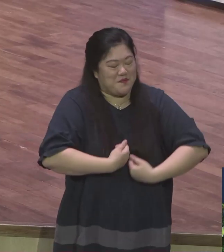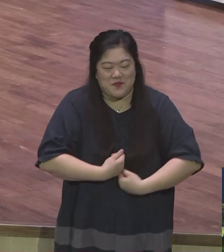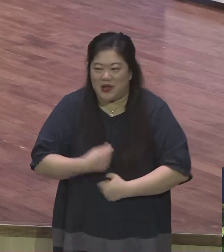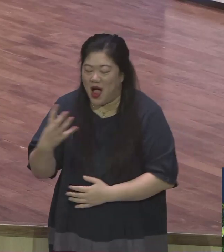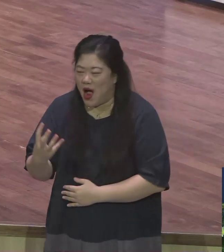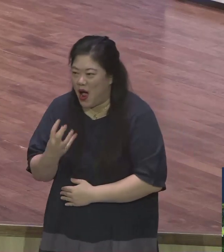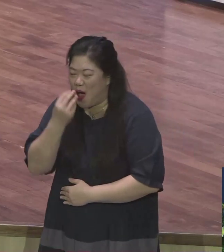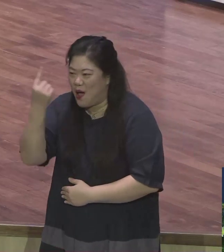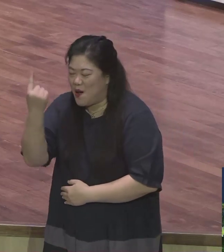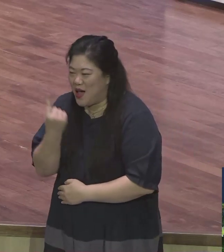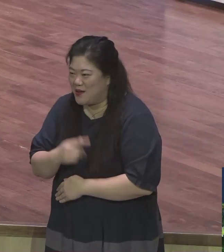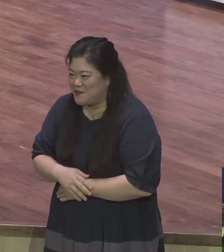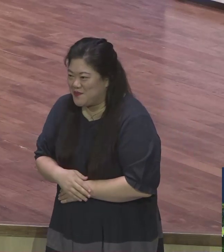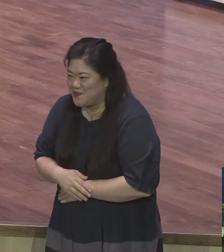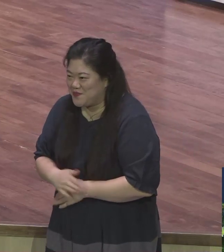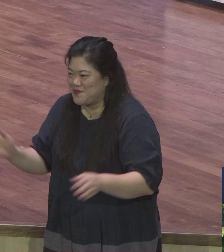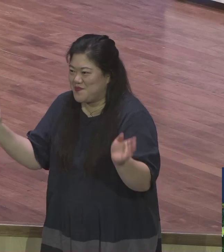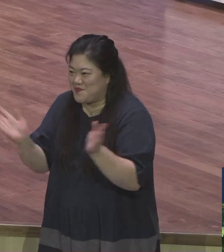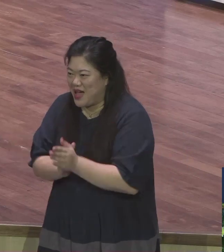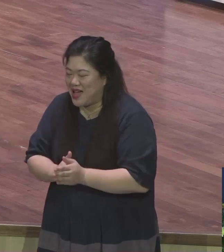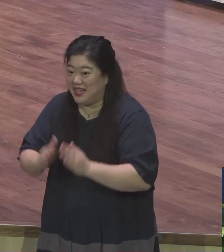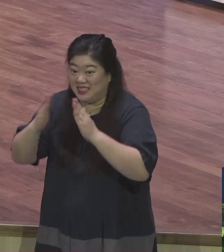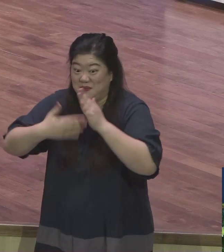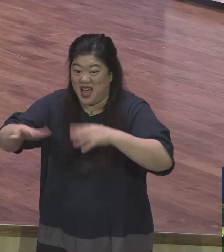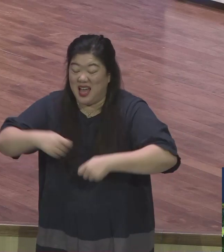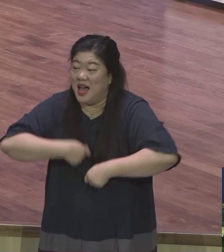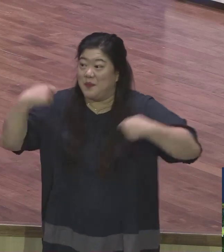세상에는 벗고 가. 마음대로 불신자처럼 살 거야.